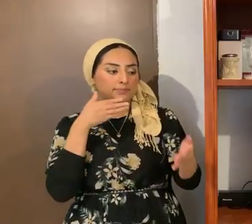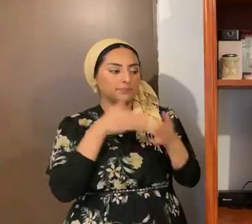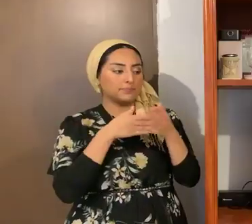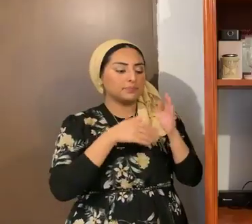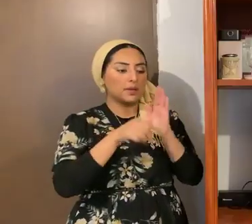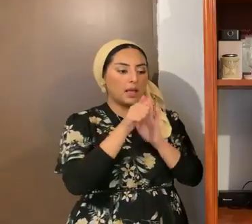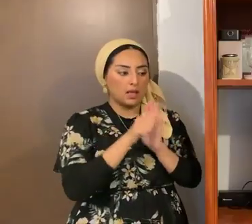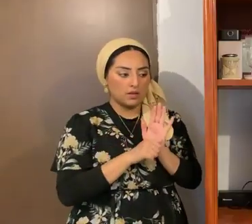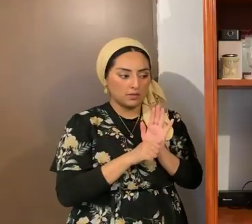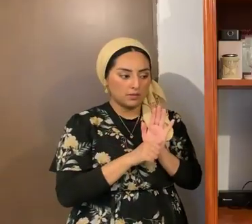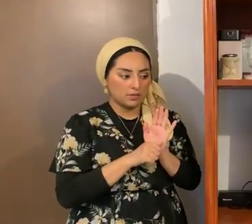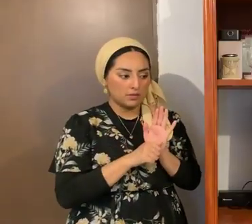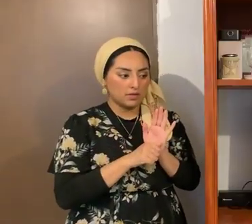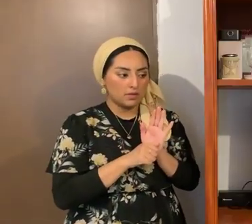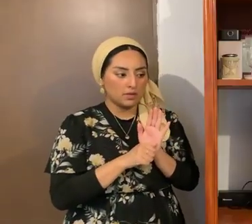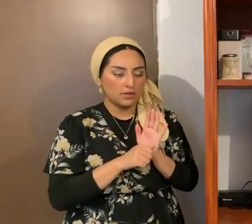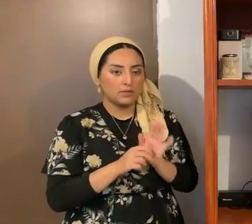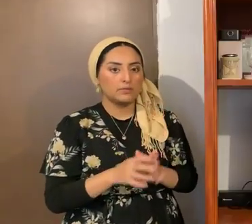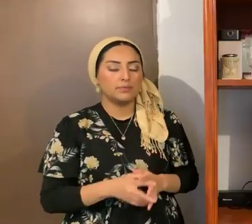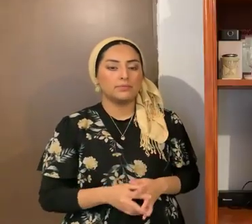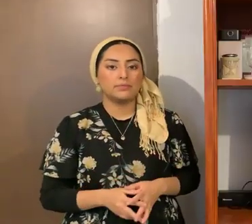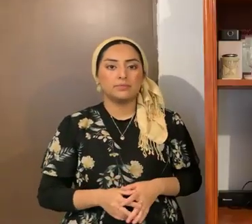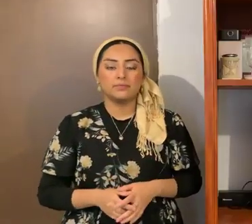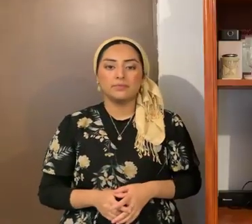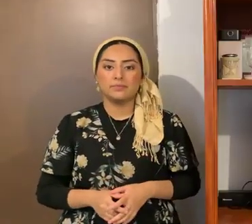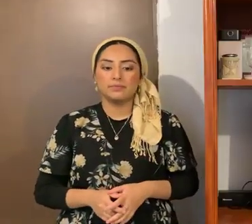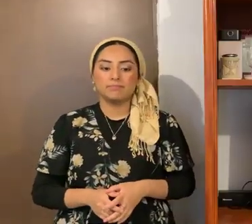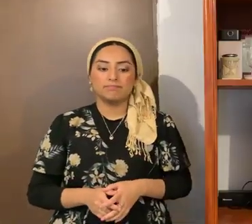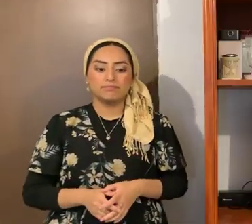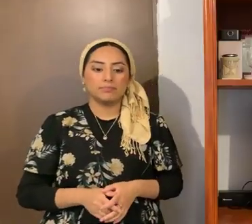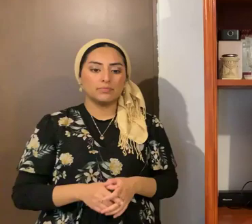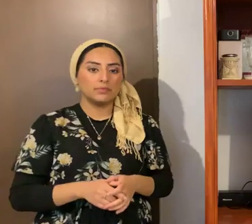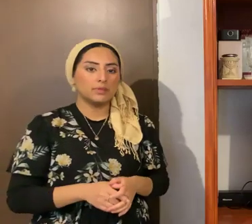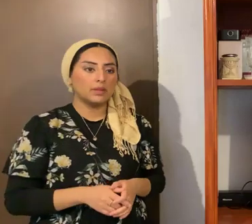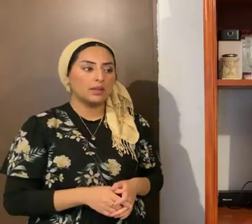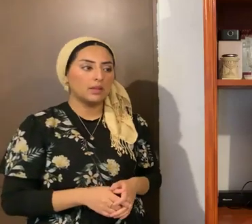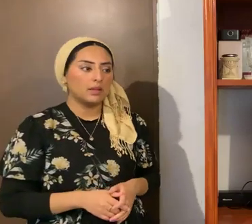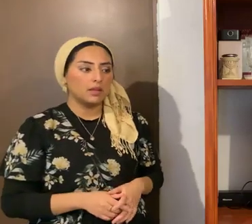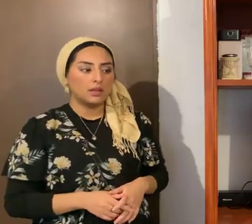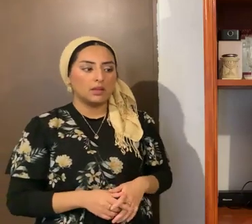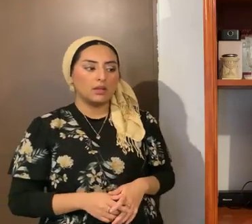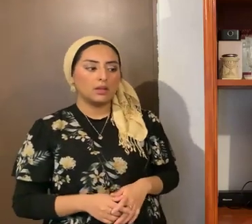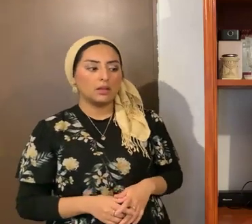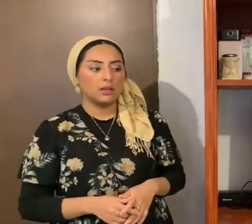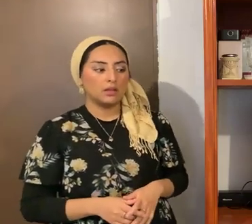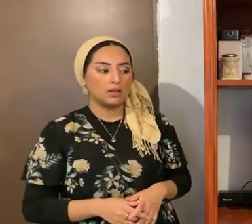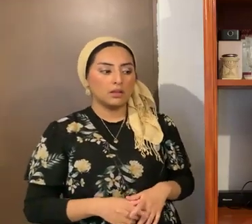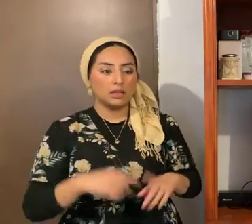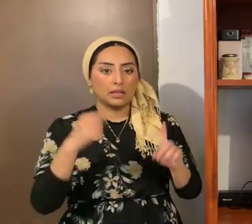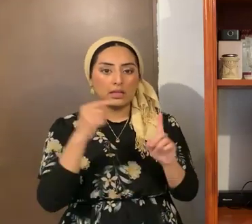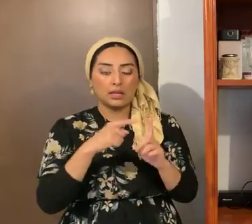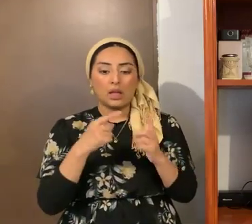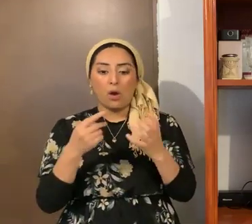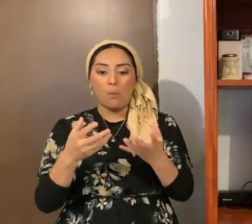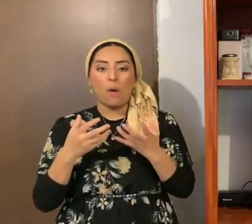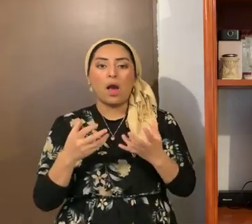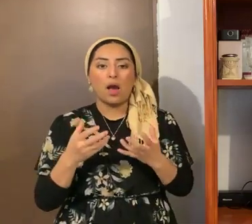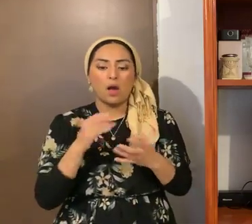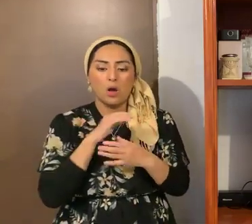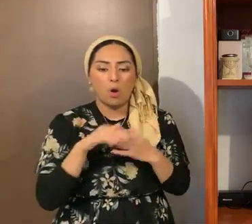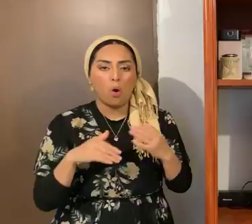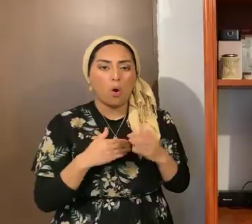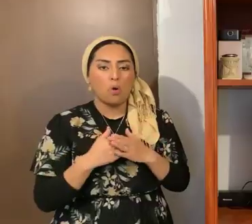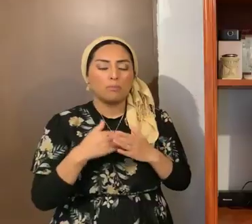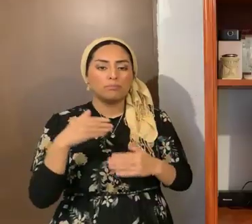Aarón por lo del sacerdocio. Entonces él quería, no nada más quería él el sacerdocio, él quería todo el